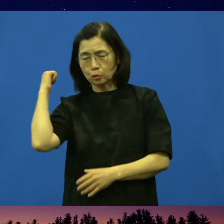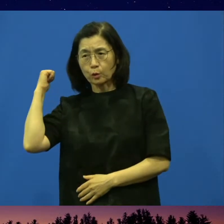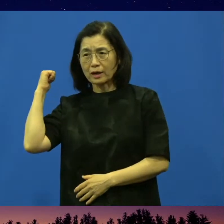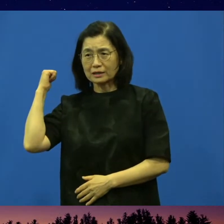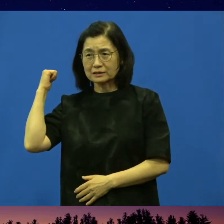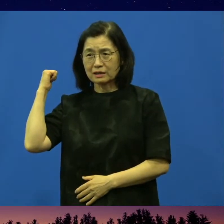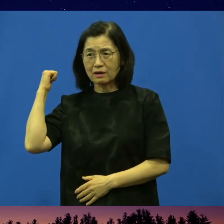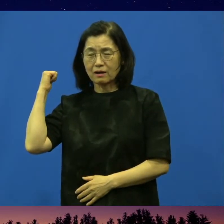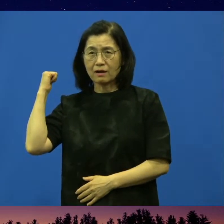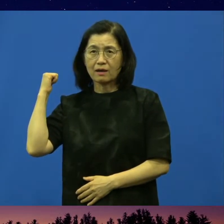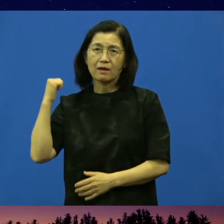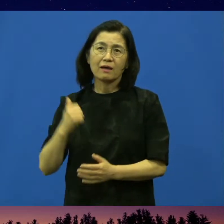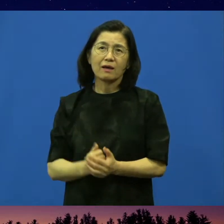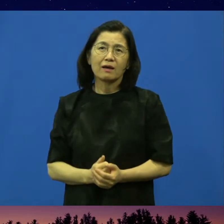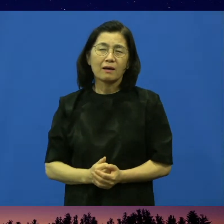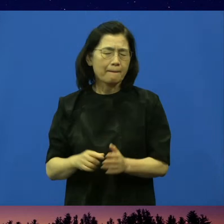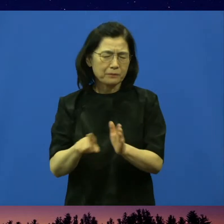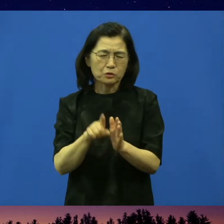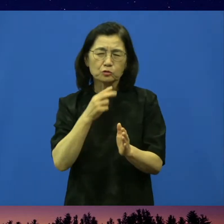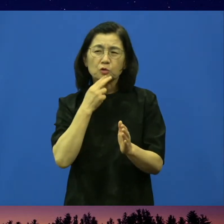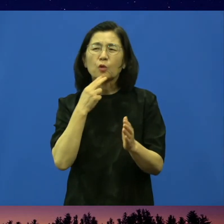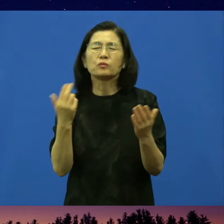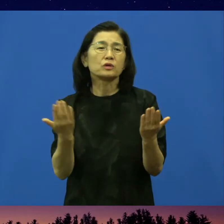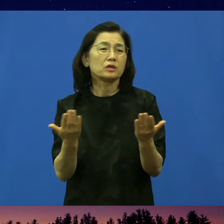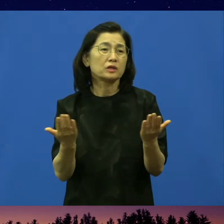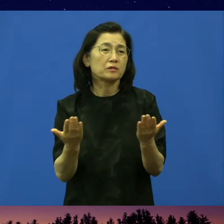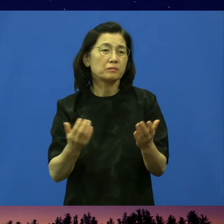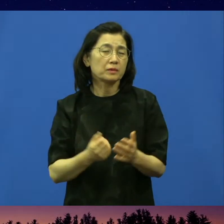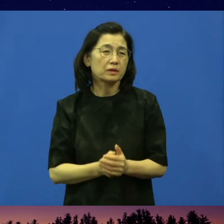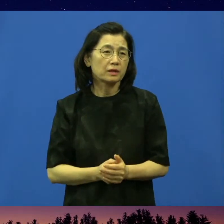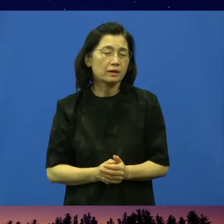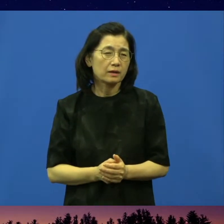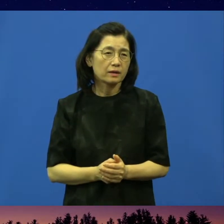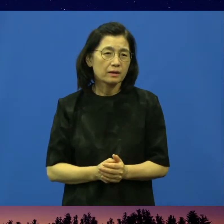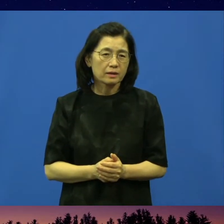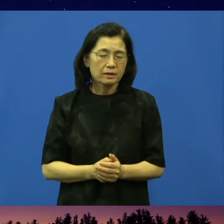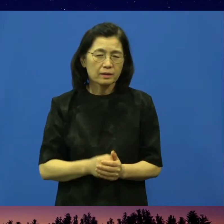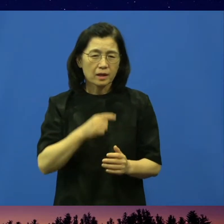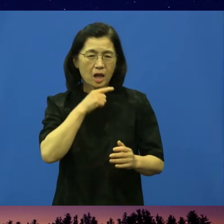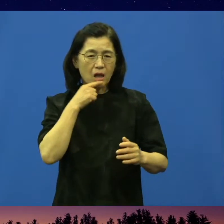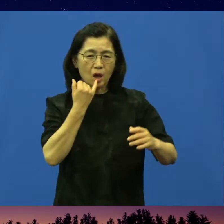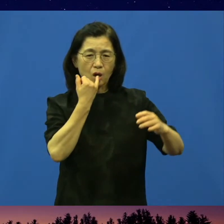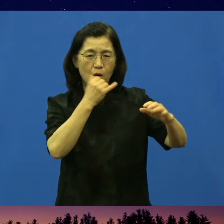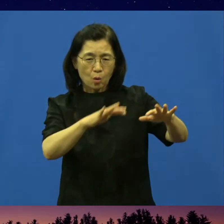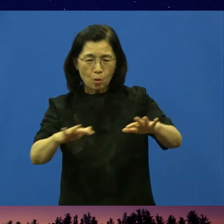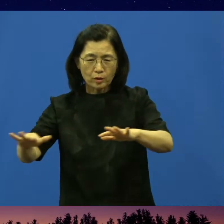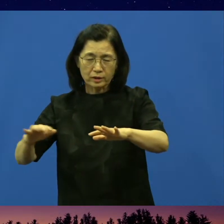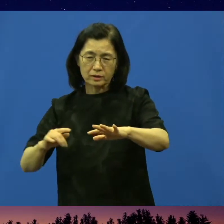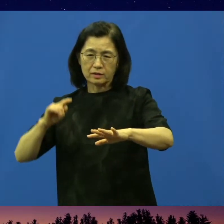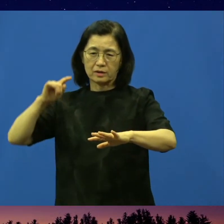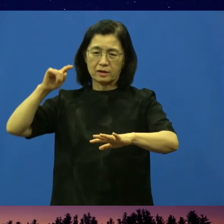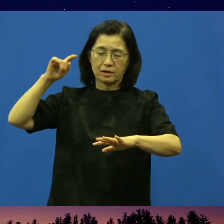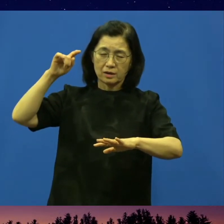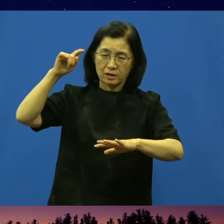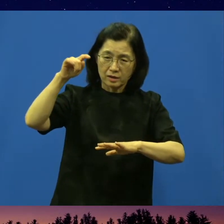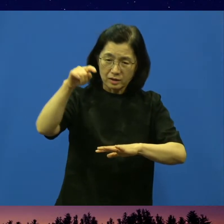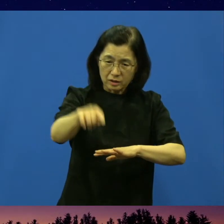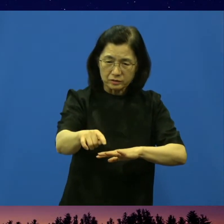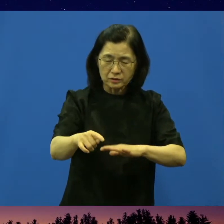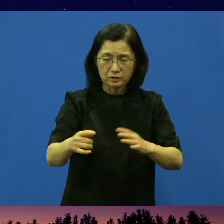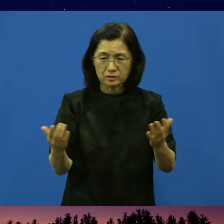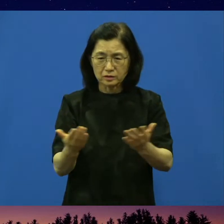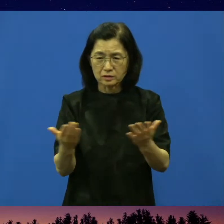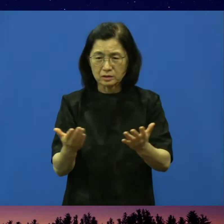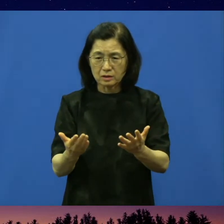이게 믿을 수 없는 얘기예요, 여러분. 여러분 홍해를 건너는 사건이 이스라엘 백성들이 얼마나 엄청난 거예요,